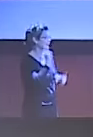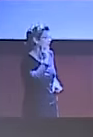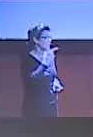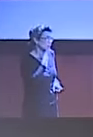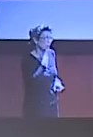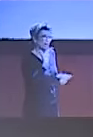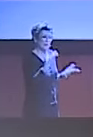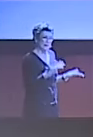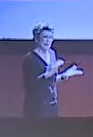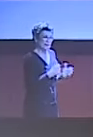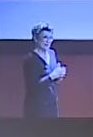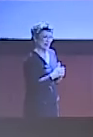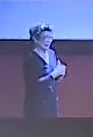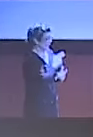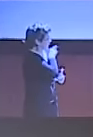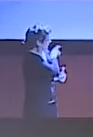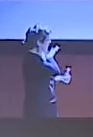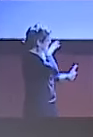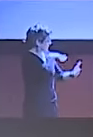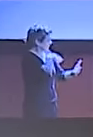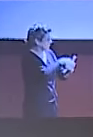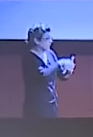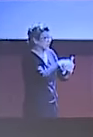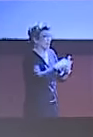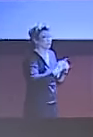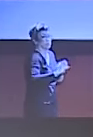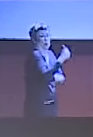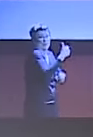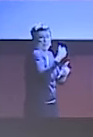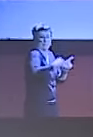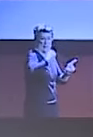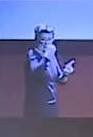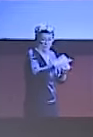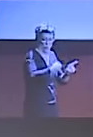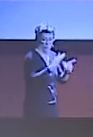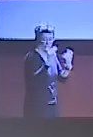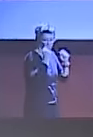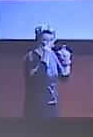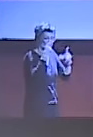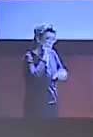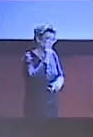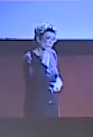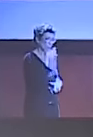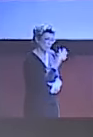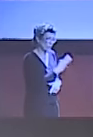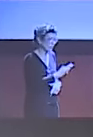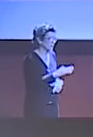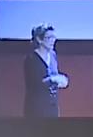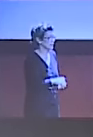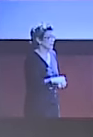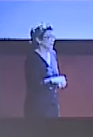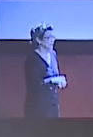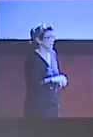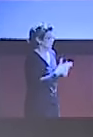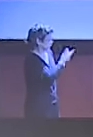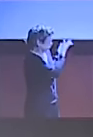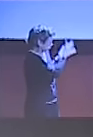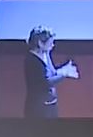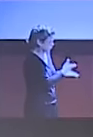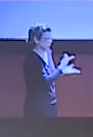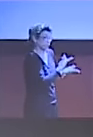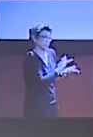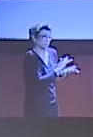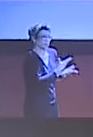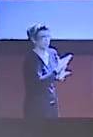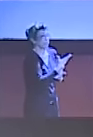sourde. Vous avez fait partie des premiers militants du Réveil Sourd en France. Vous êtes l'un des